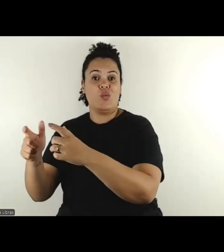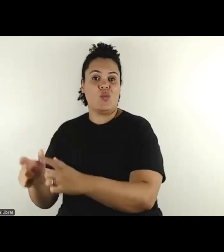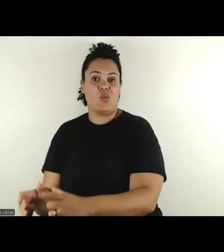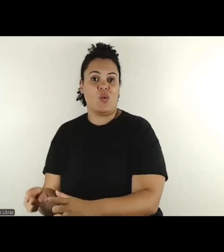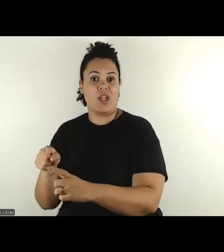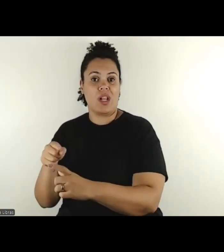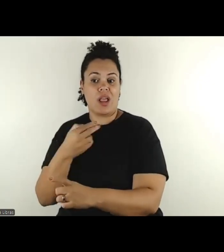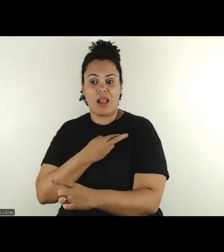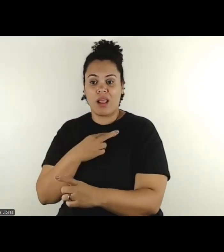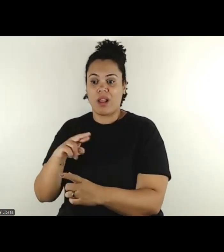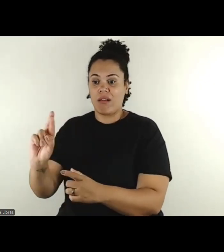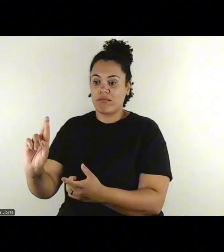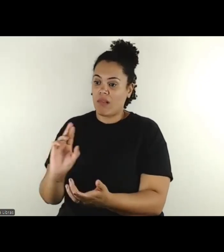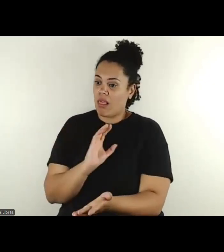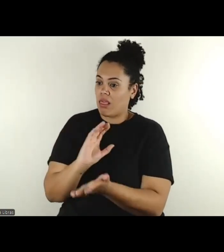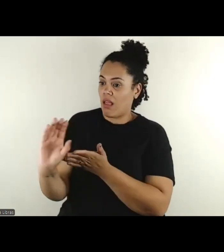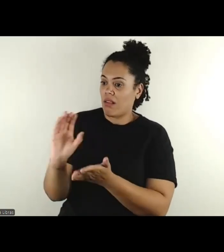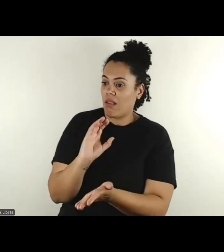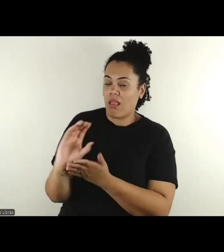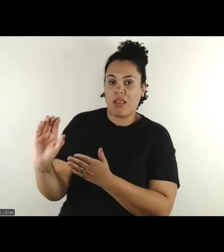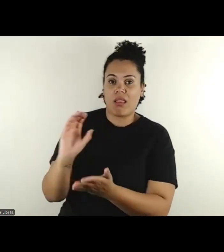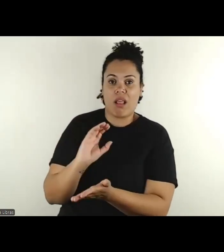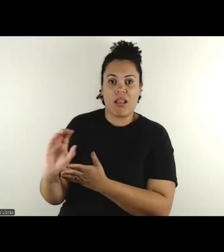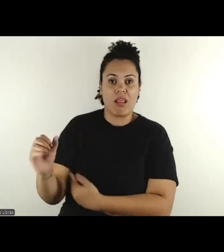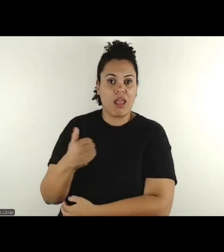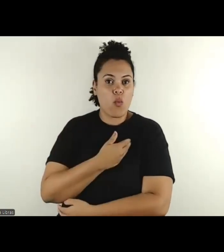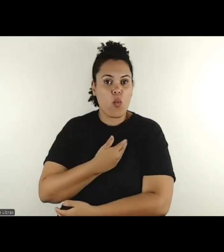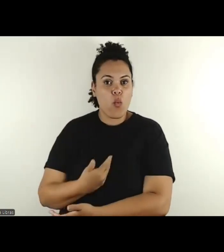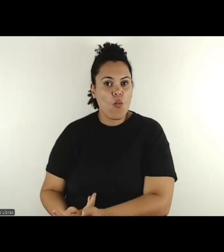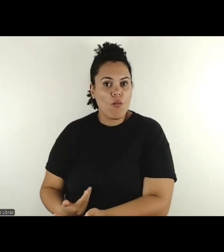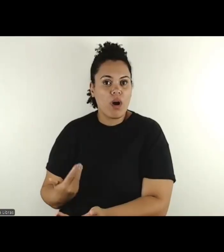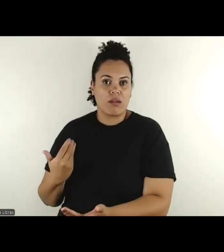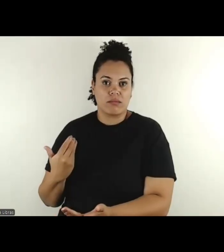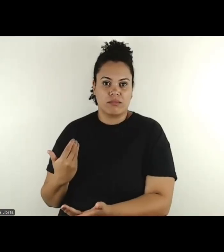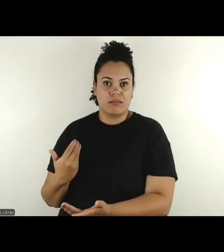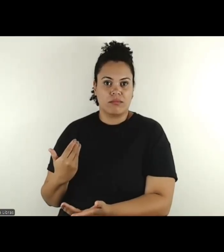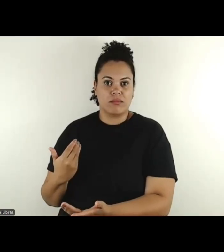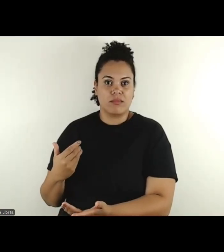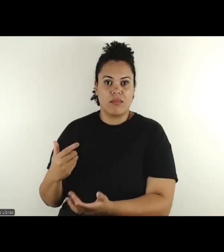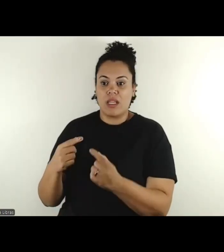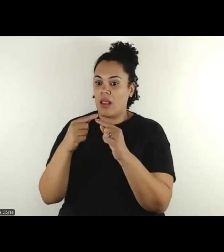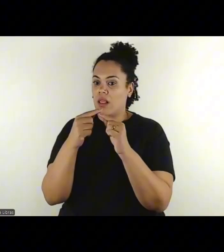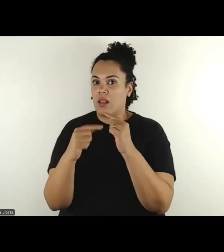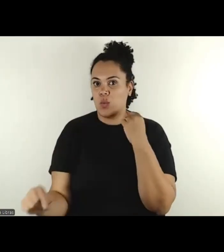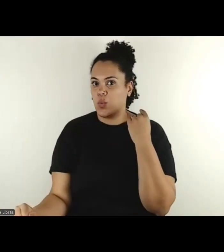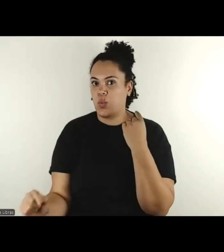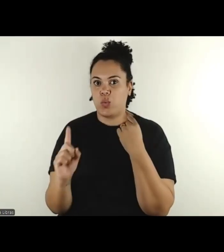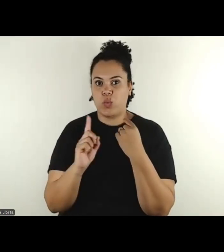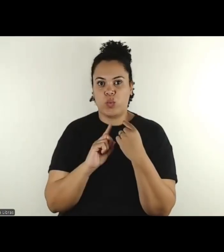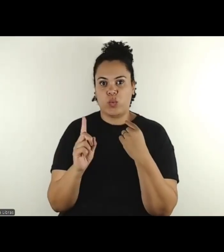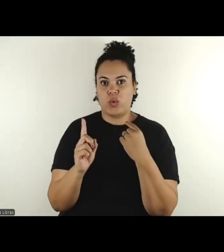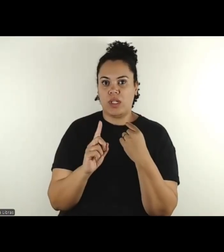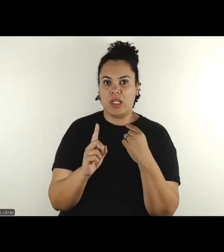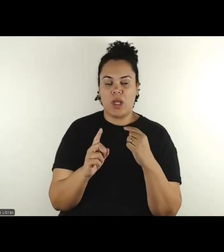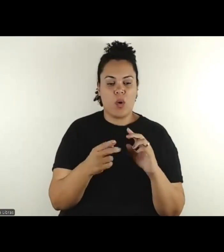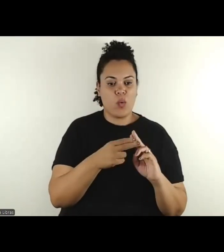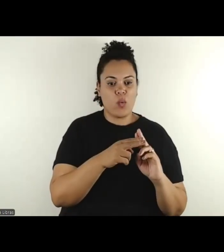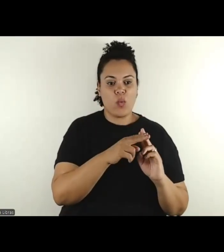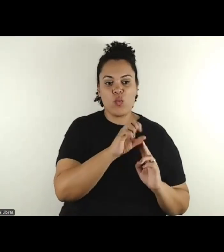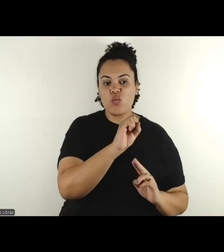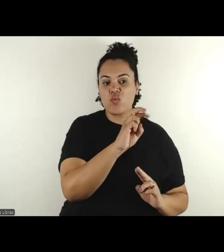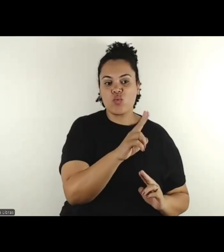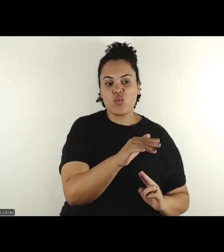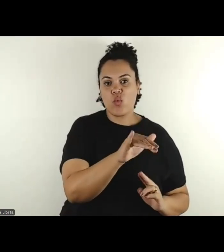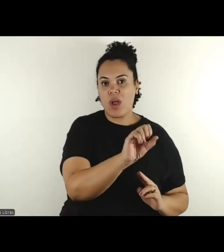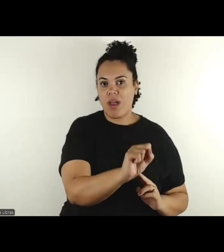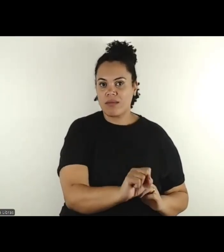religiosas financiadas com o fundo público que não estão afinadas nem com os princípios do SUAS e nem com os princípios